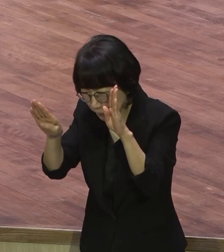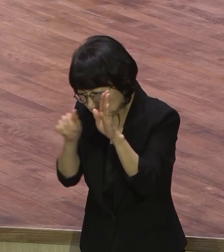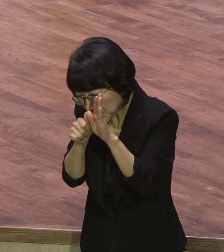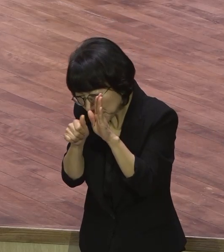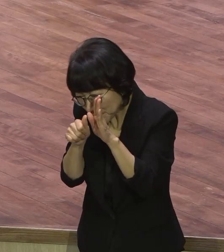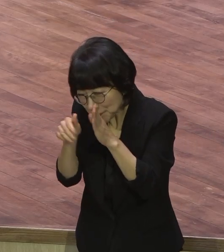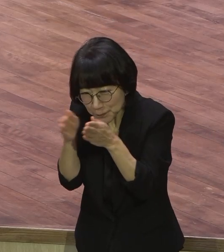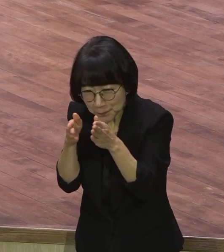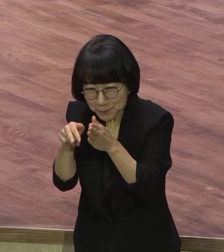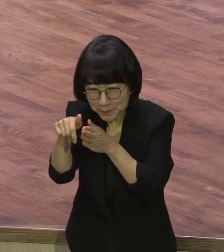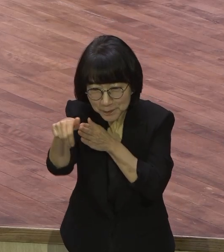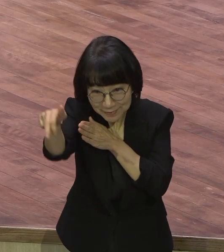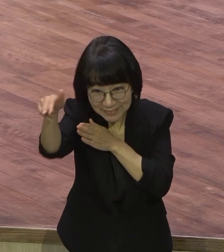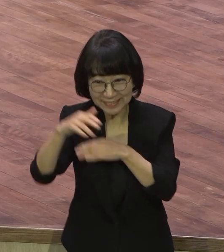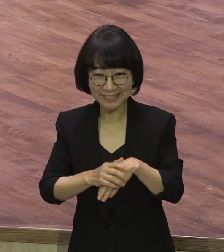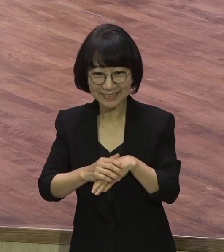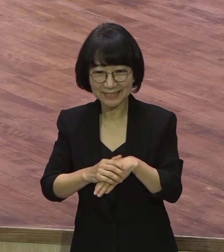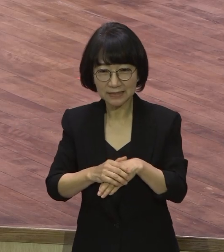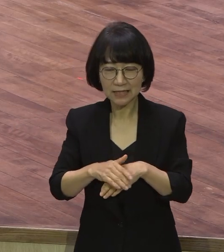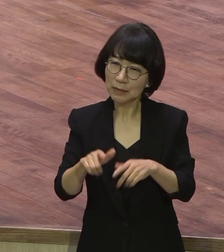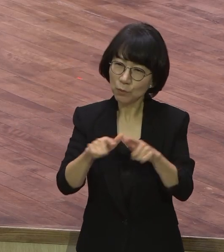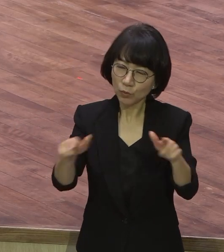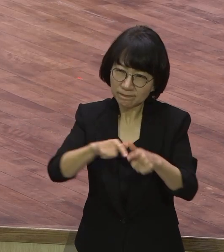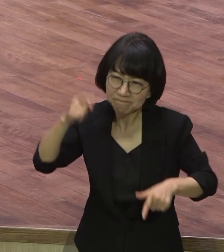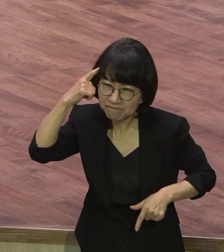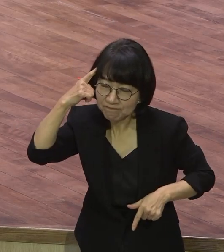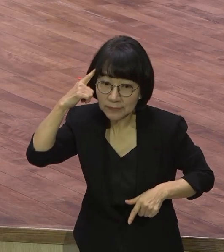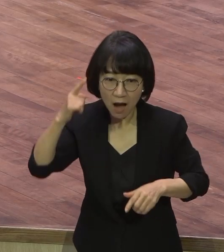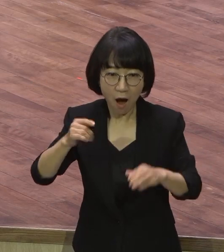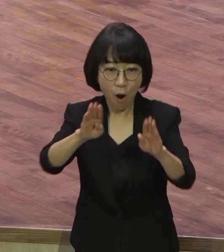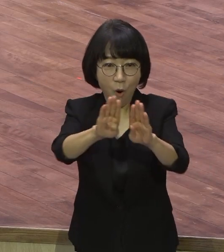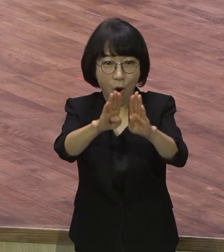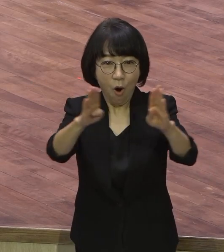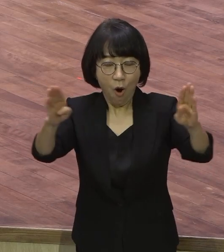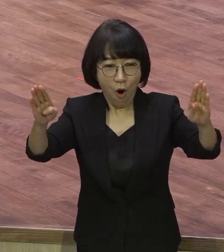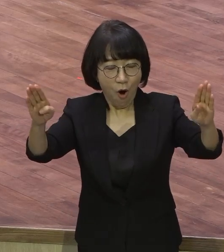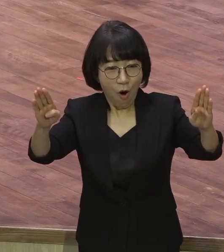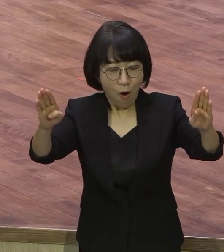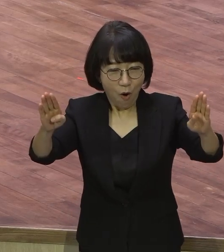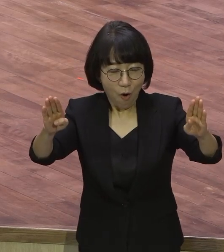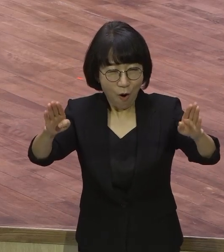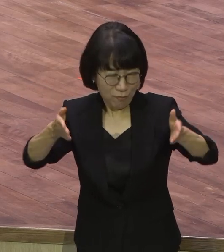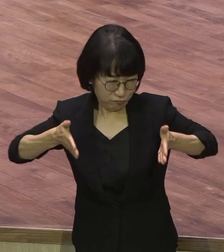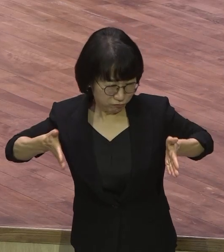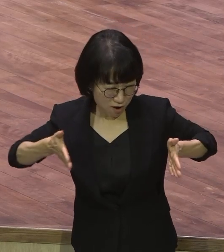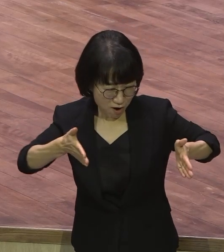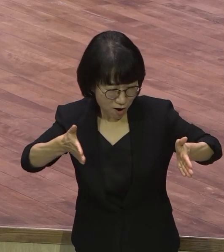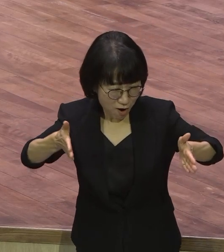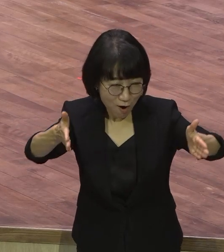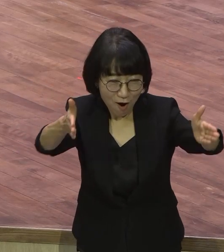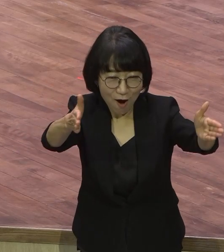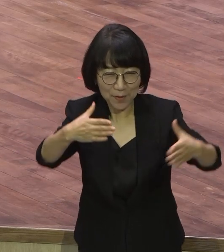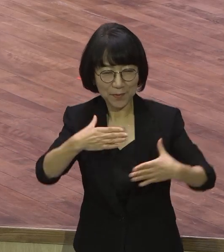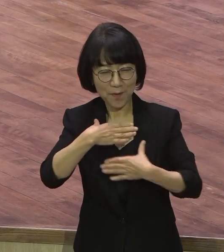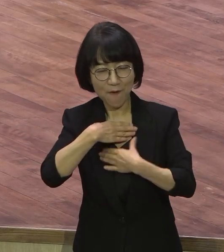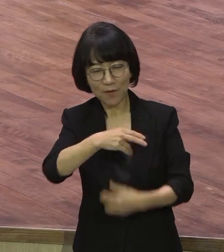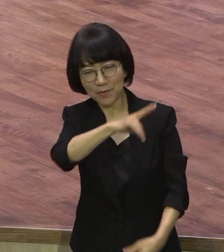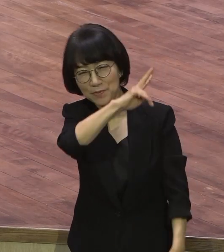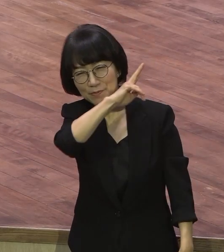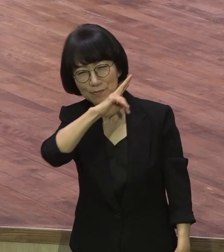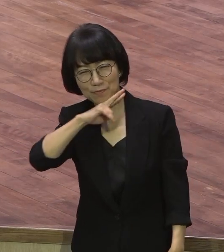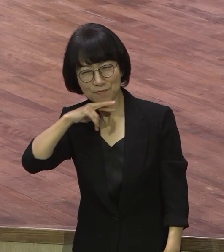얼핏 보면 넓은 길로 들어가서 넓은 길 그냥 넓은 문 들어가서 넓은 길 가는 게 편하지 않게 넓은 사나이는 테레로,